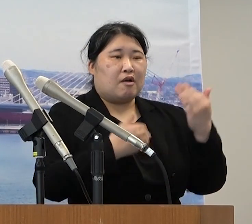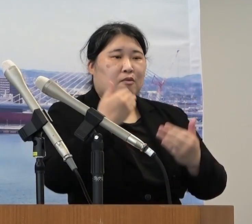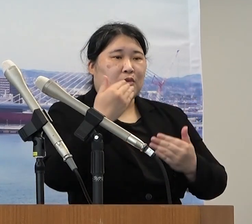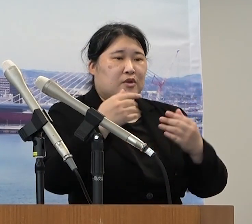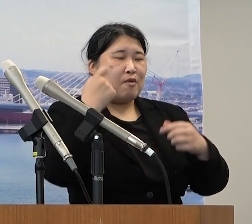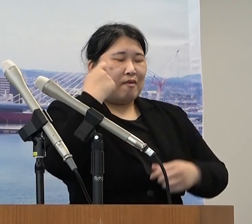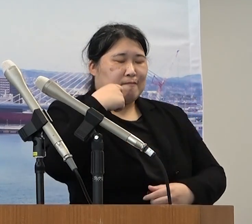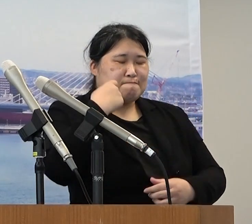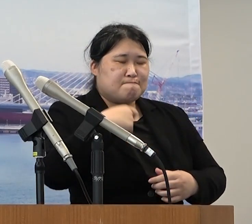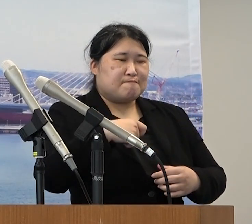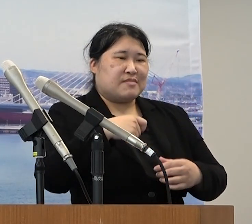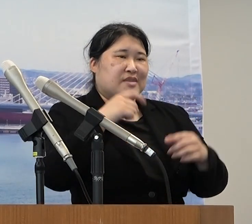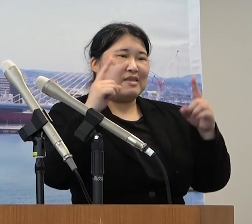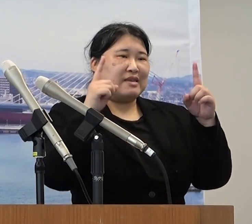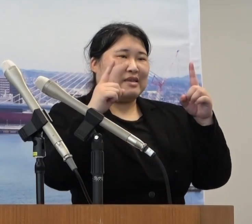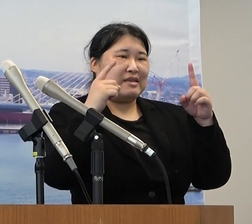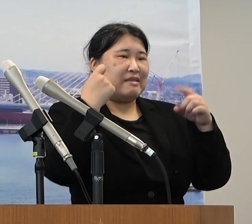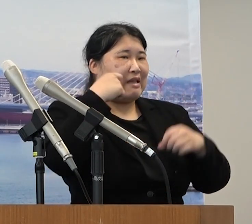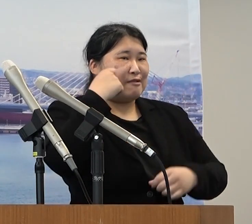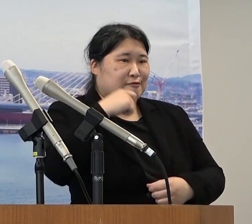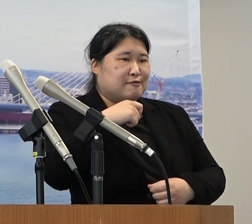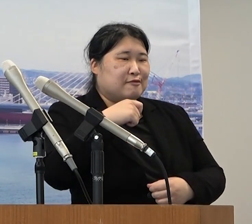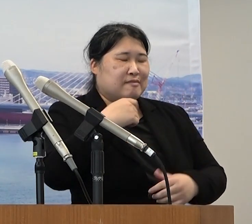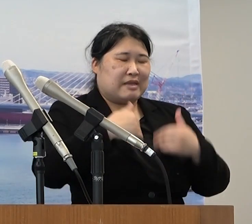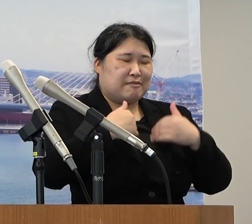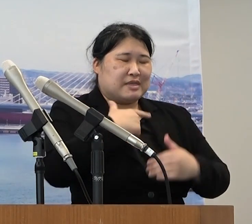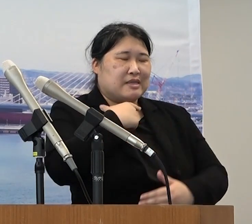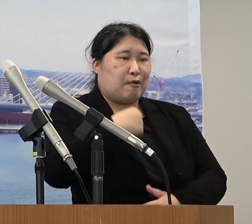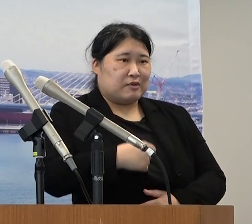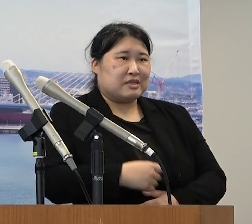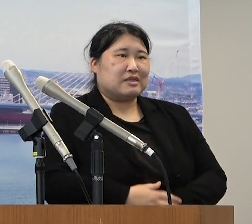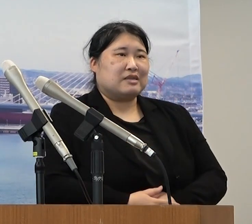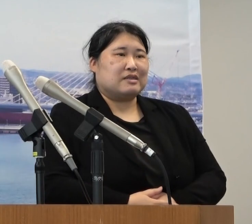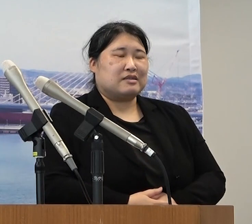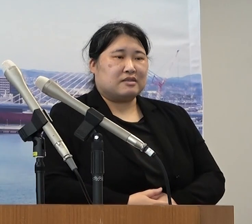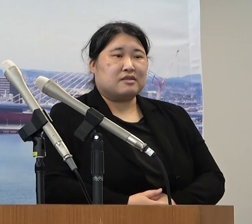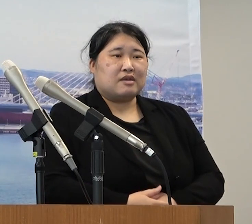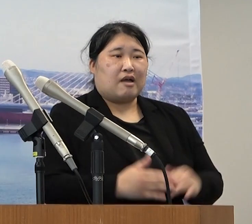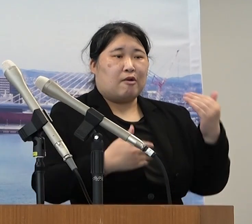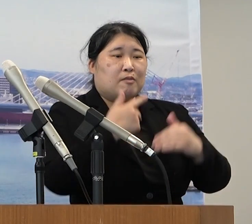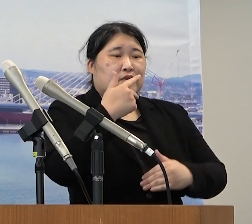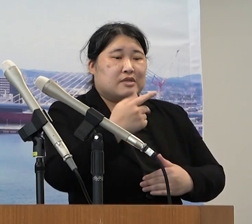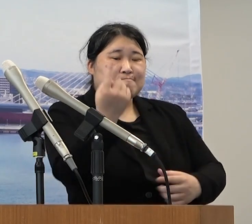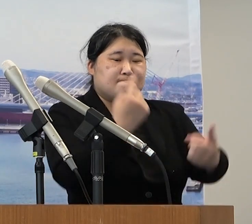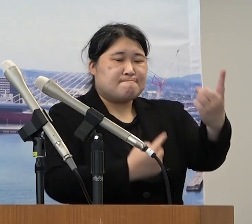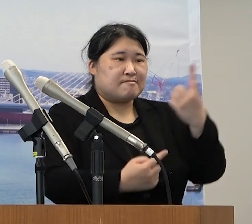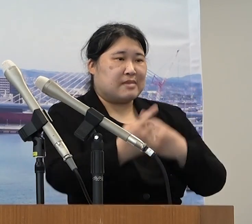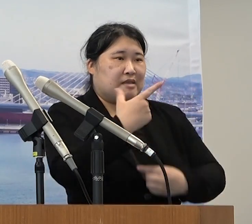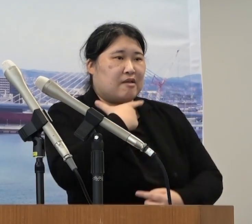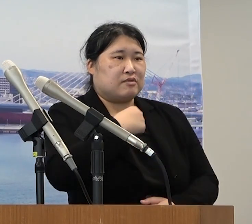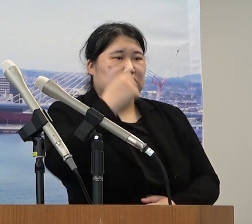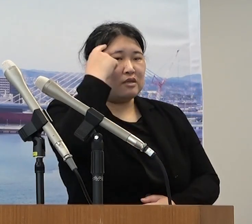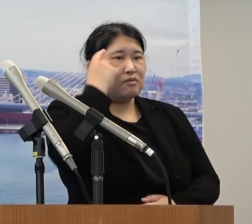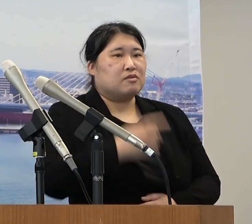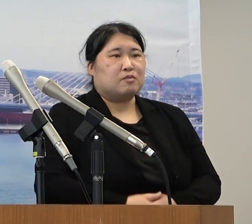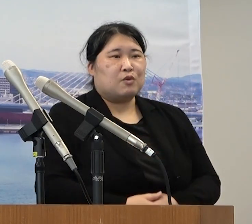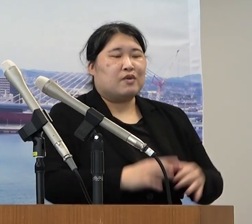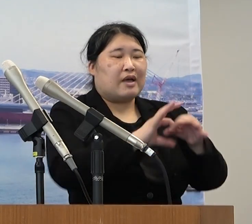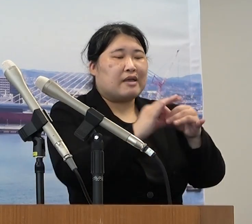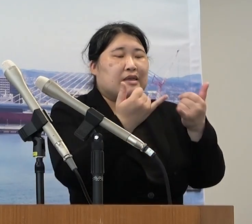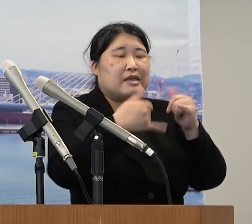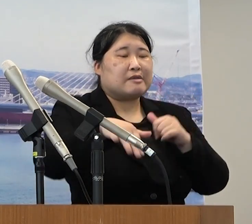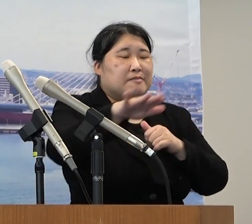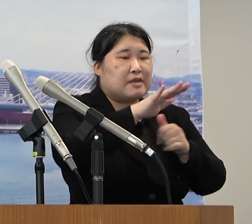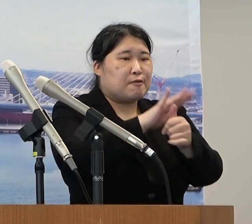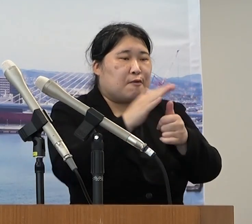の暑い夏を存分に楽しんでいただいて、また本市を訪れていただけるよう、関係団体と協力し